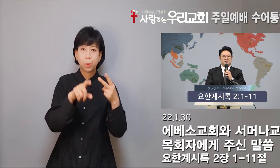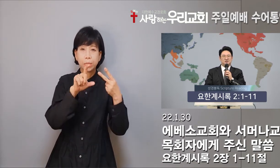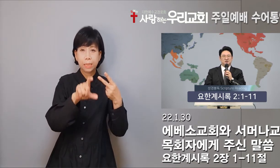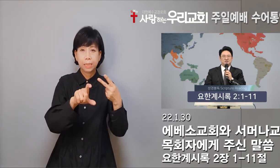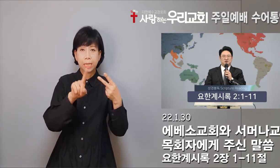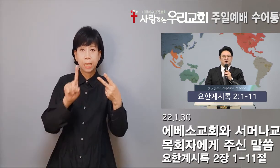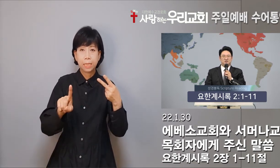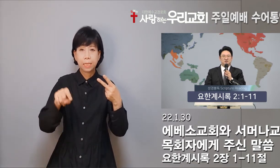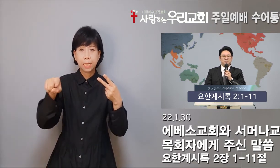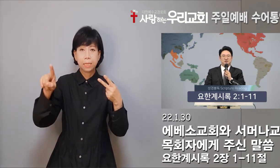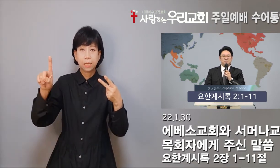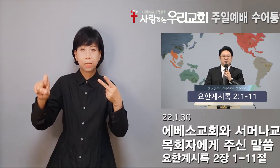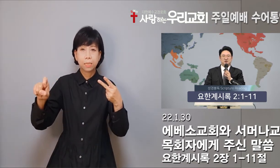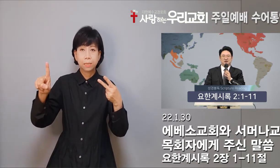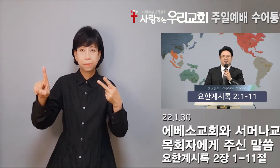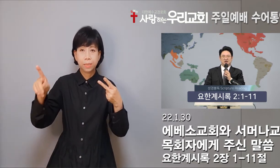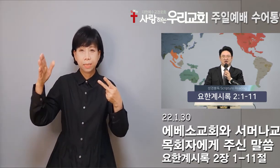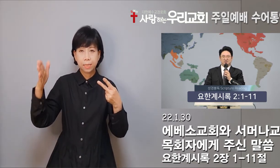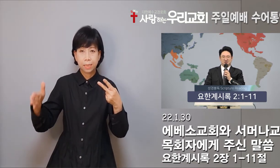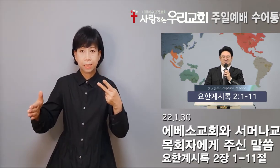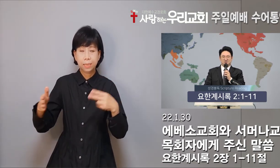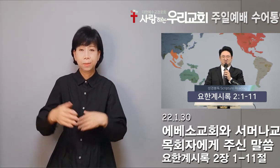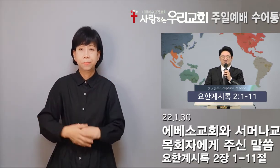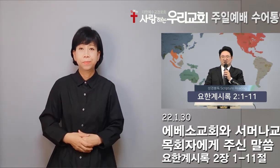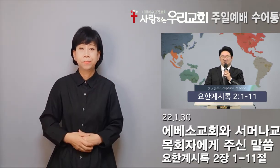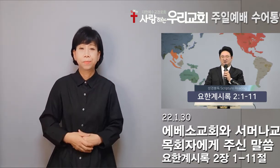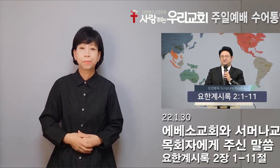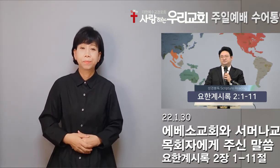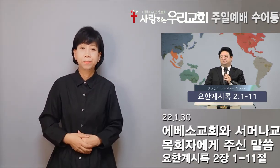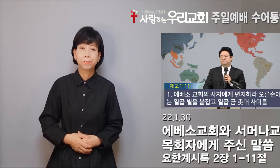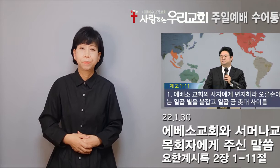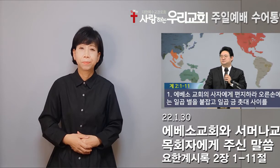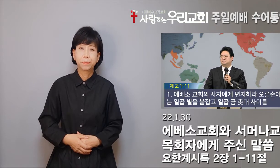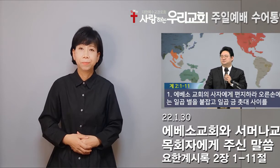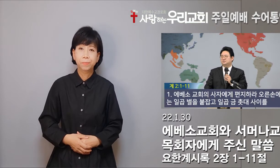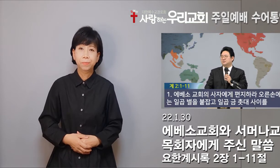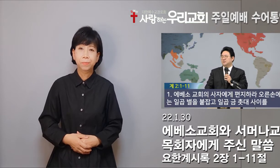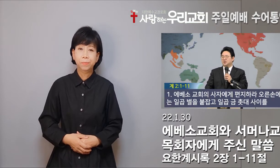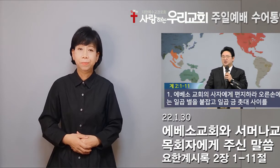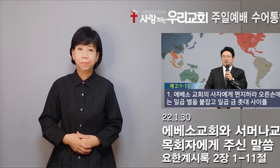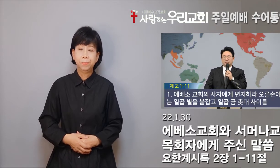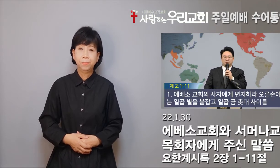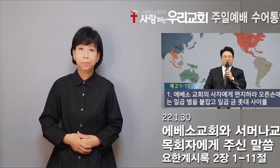2장 1절에서 11절까지의 말씀입니다.